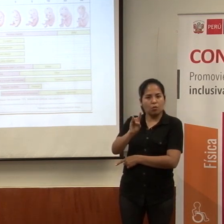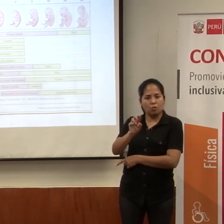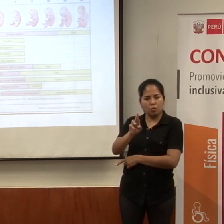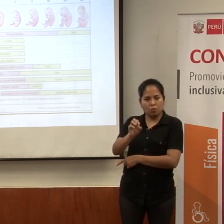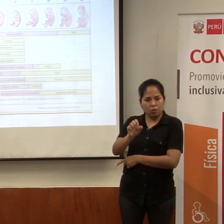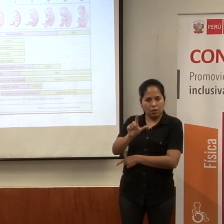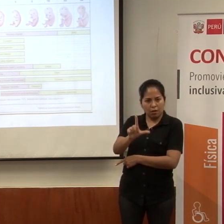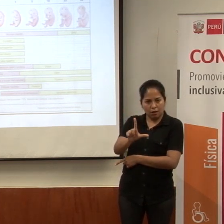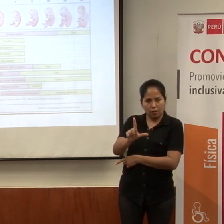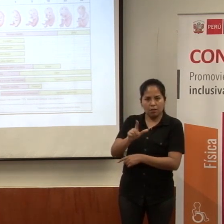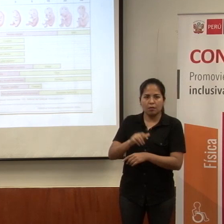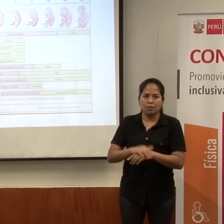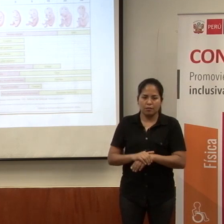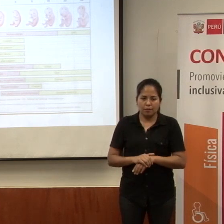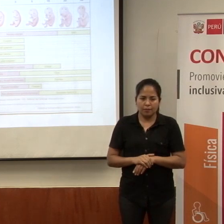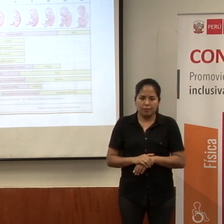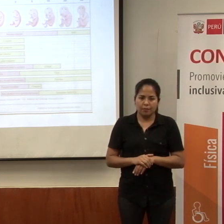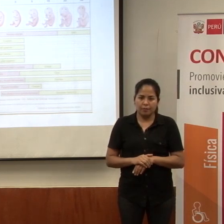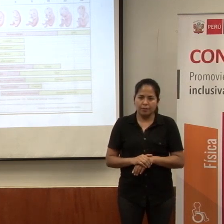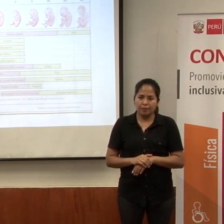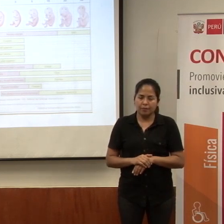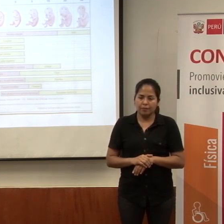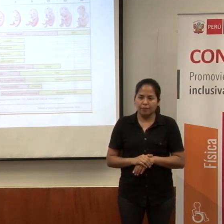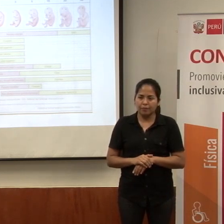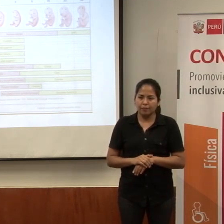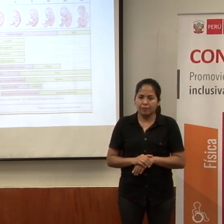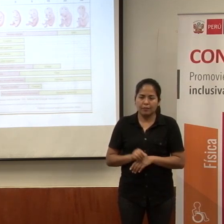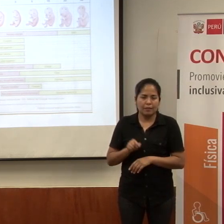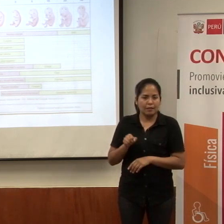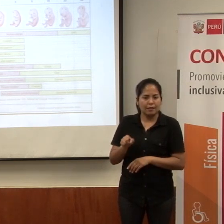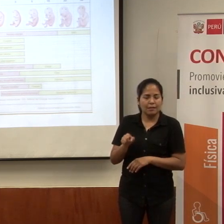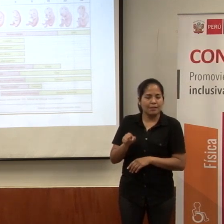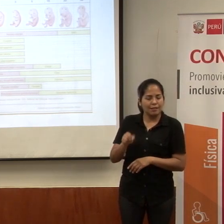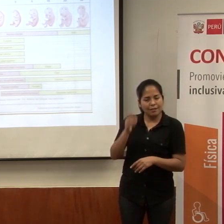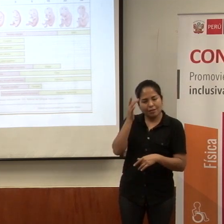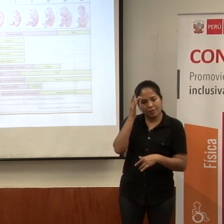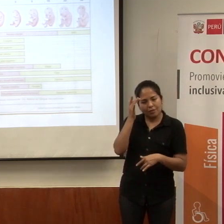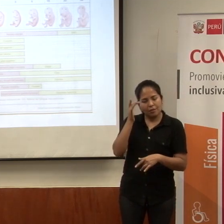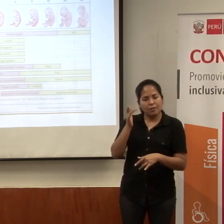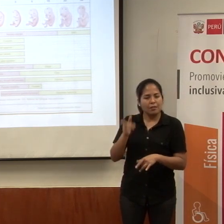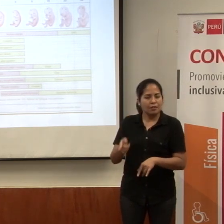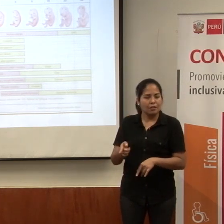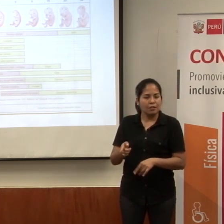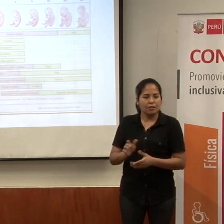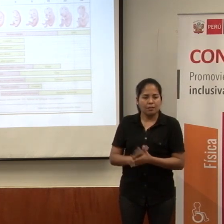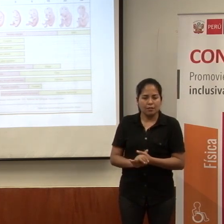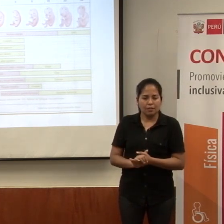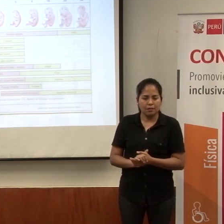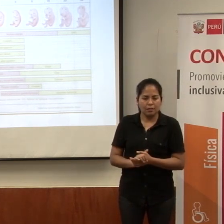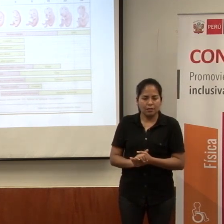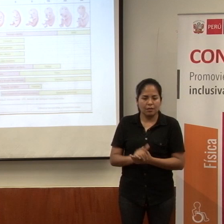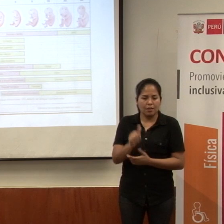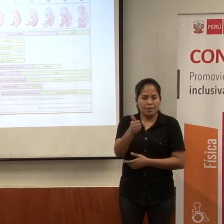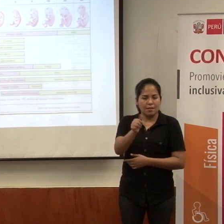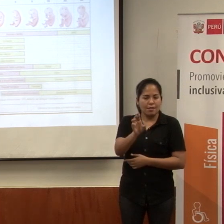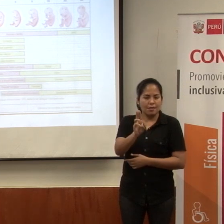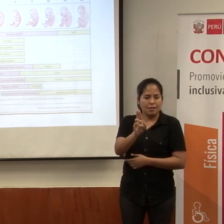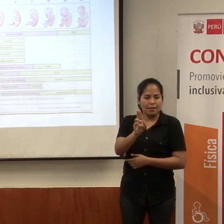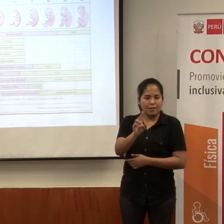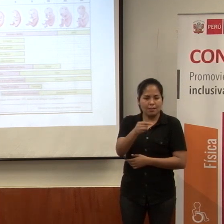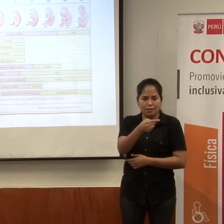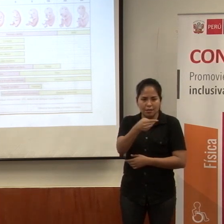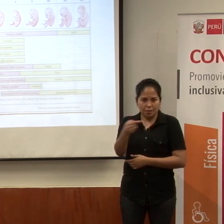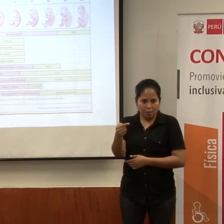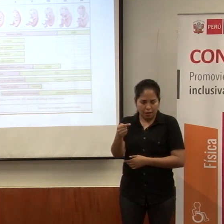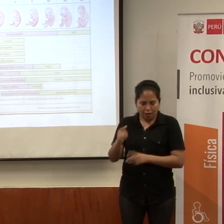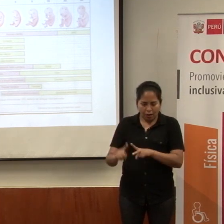el meningomielocele, ¿no? Y estas, en morado está que hasta las 16 semanas se pueden producir este